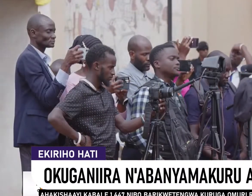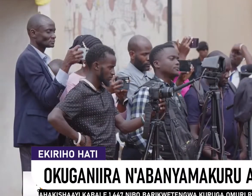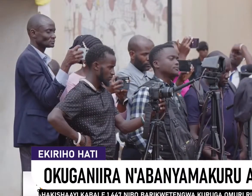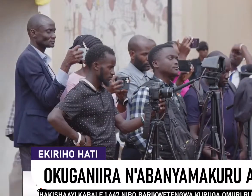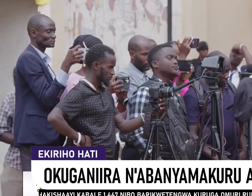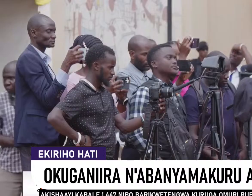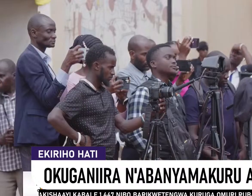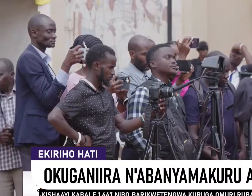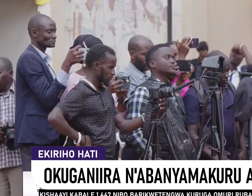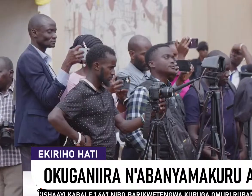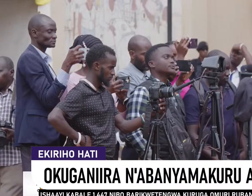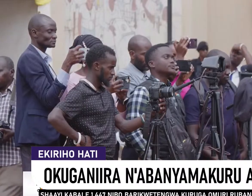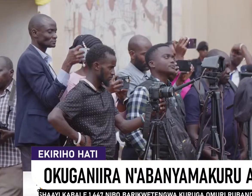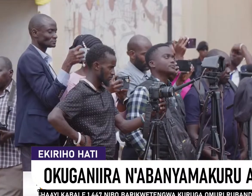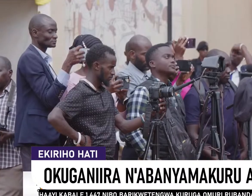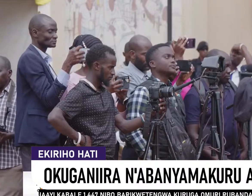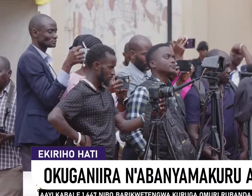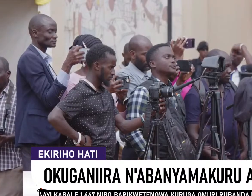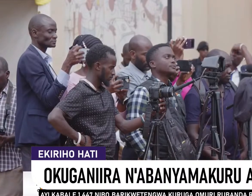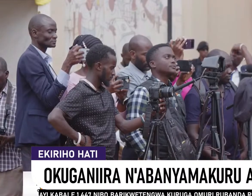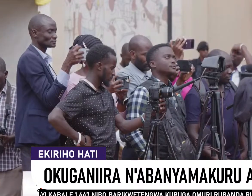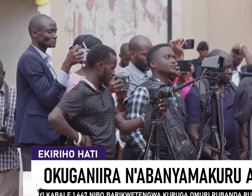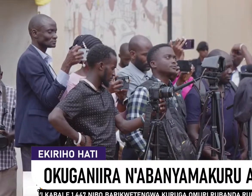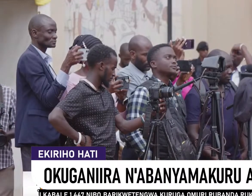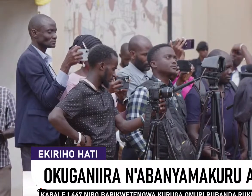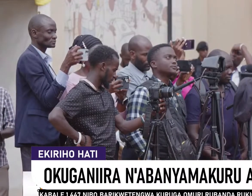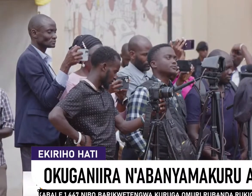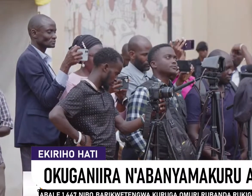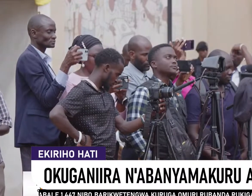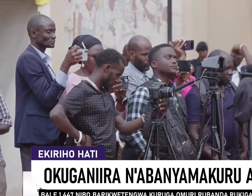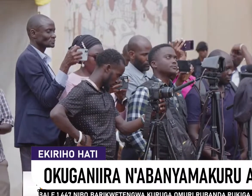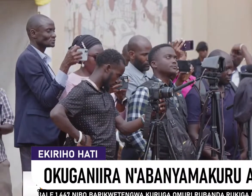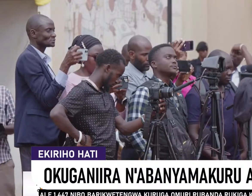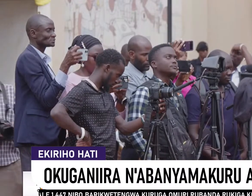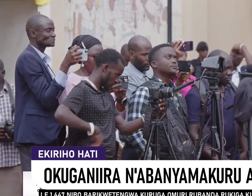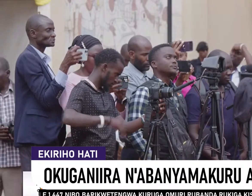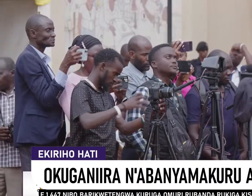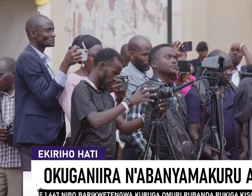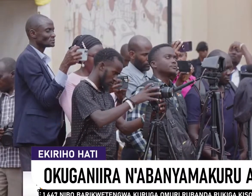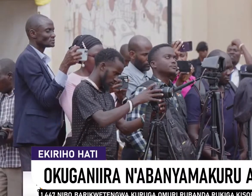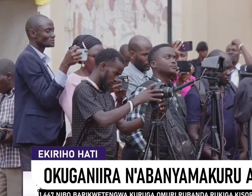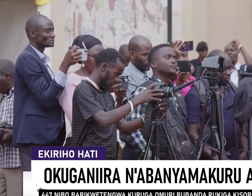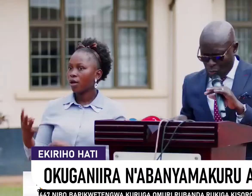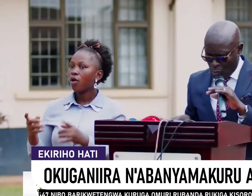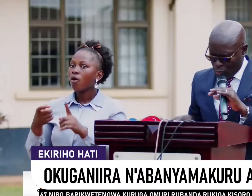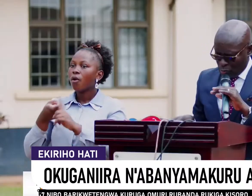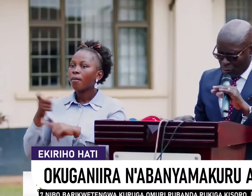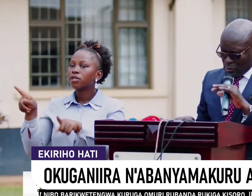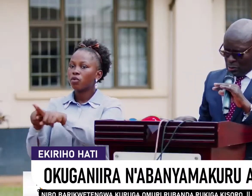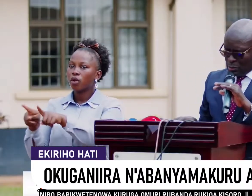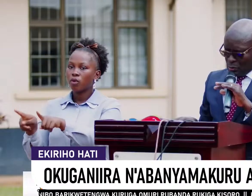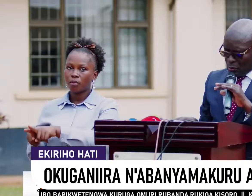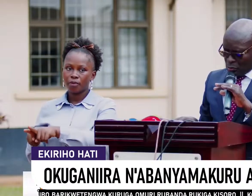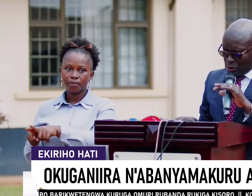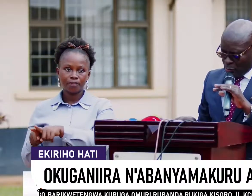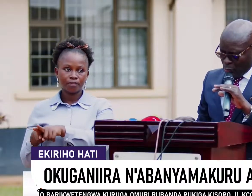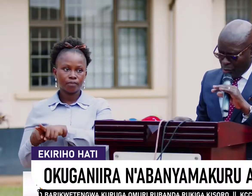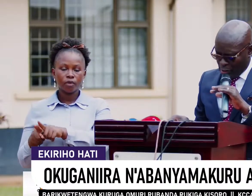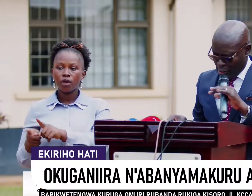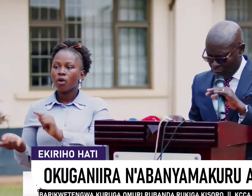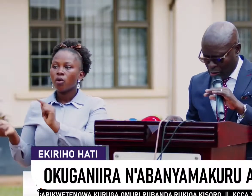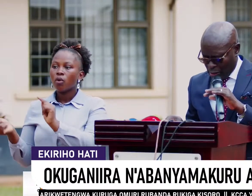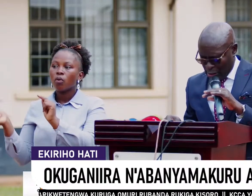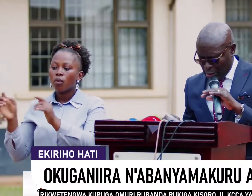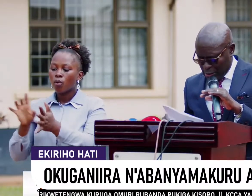mwezi gw'omwenda kugende mpaka ennaku 24 omwezi gwe gumu